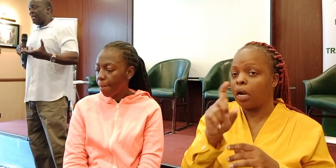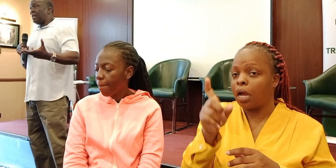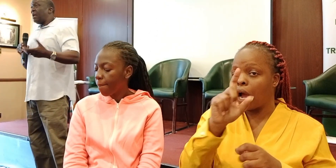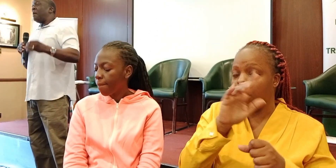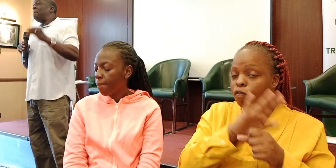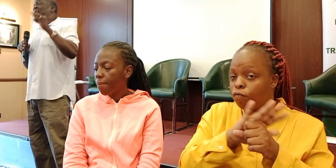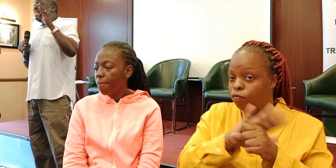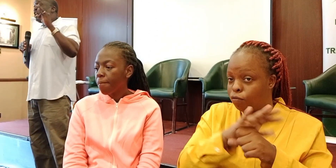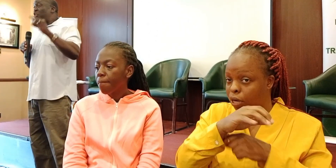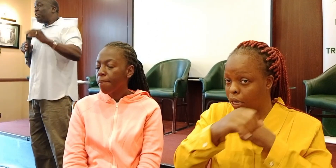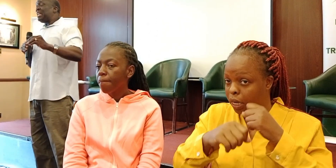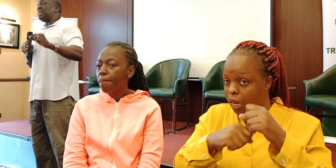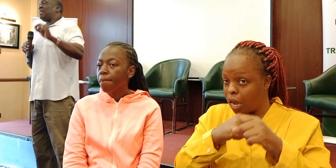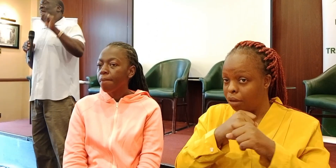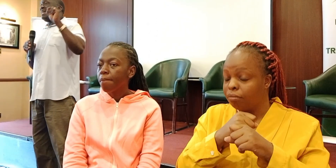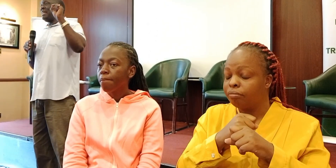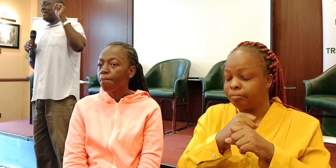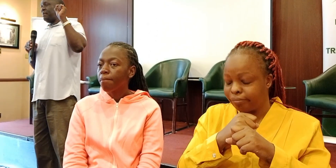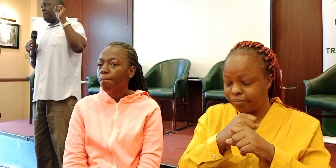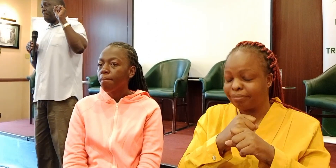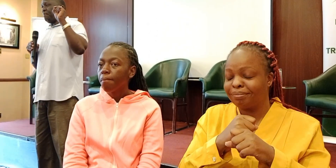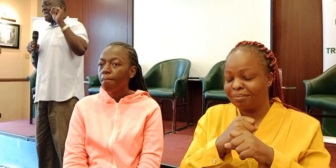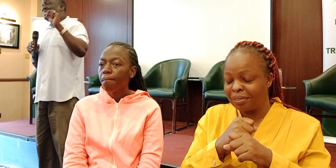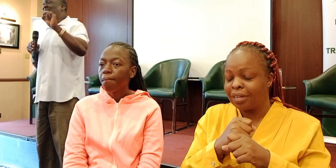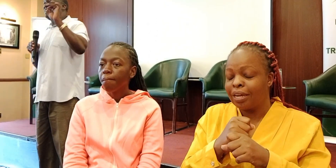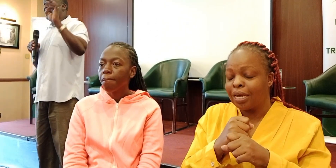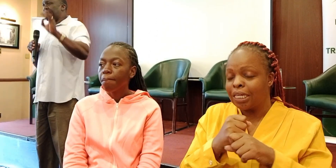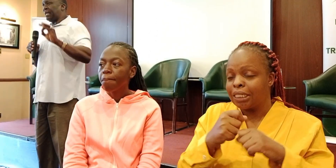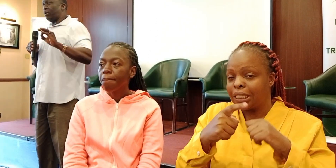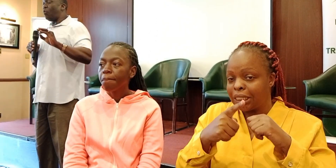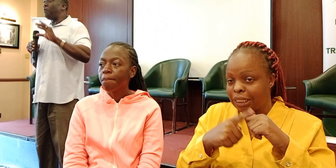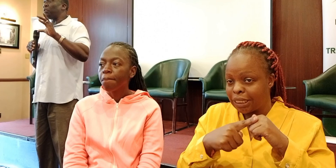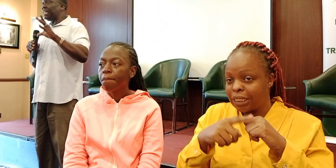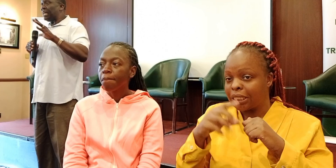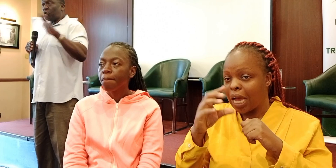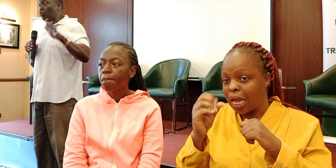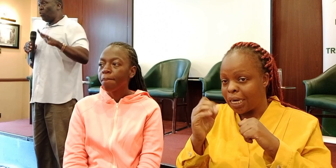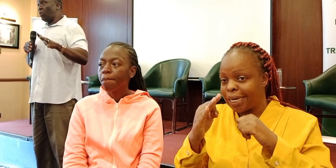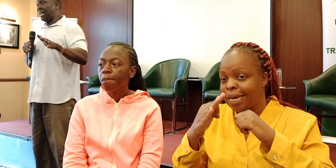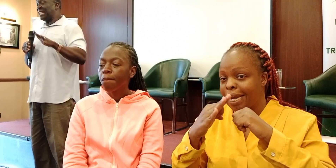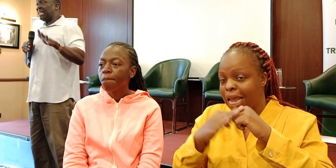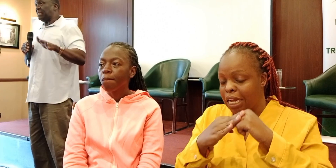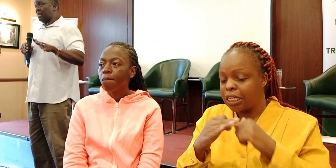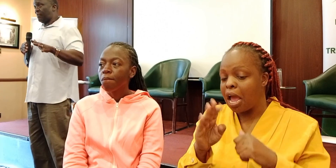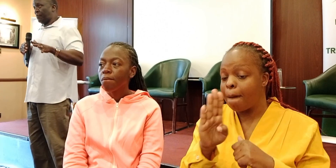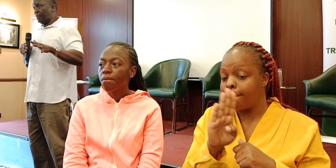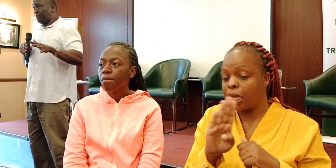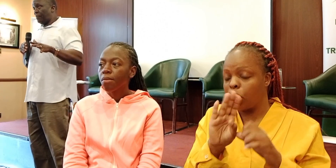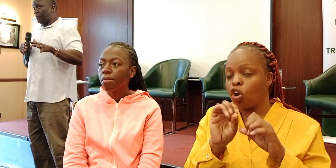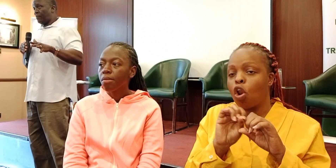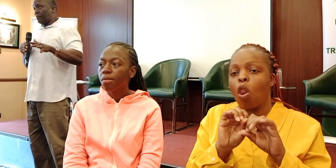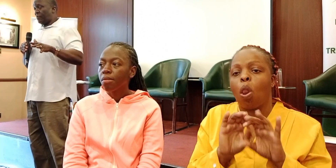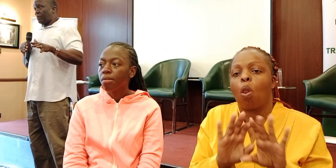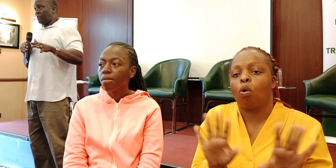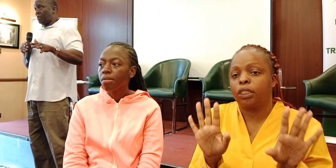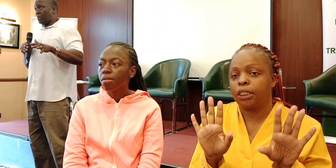mzima bilioni 608 kupotea tu katika giza,